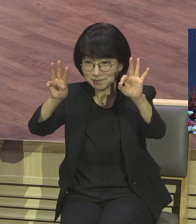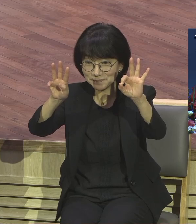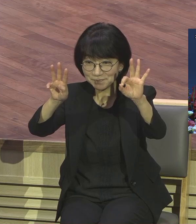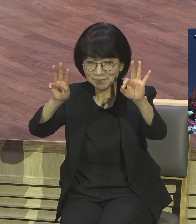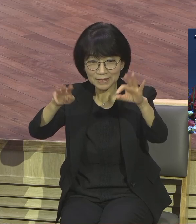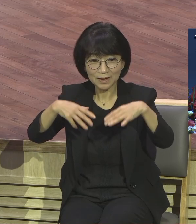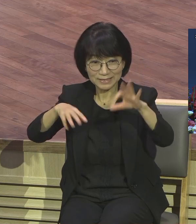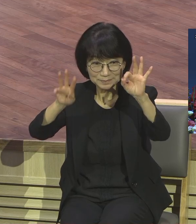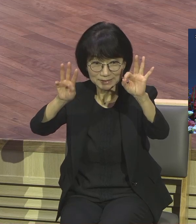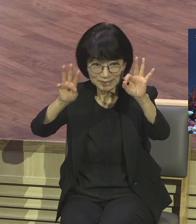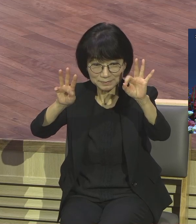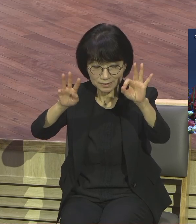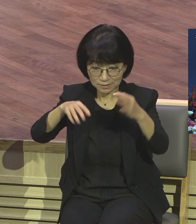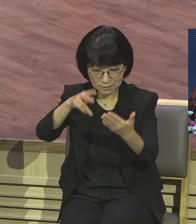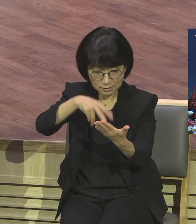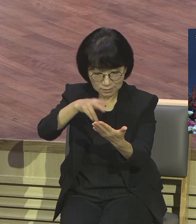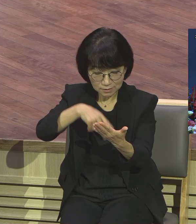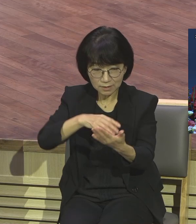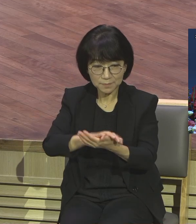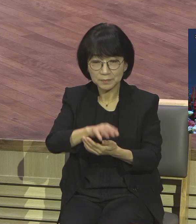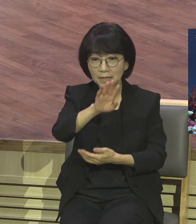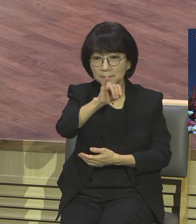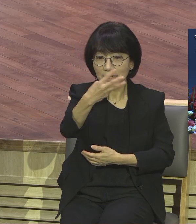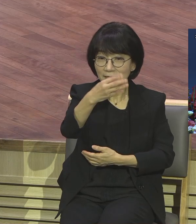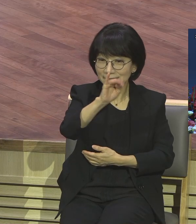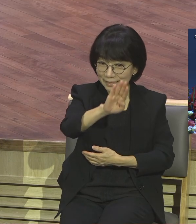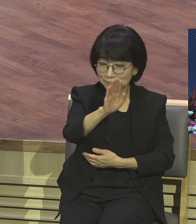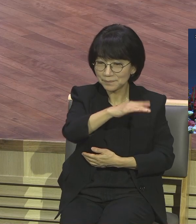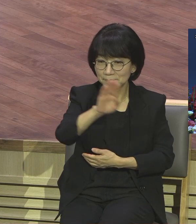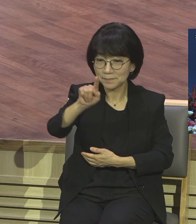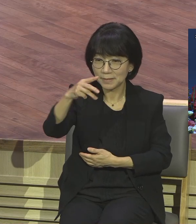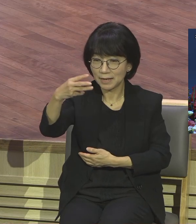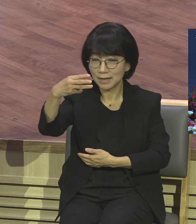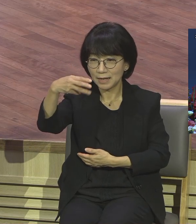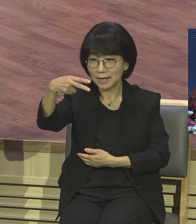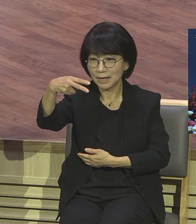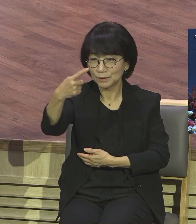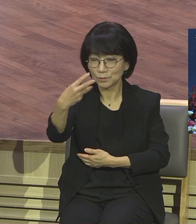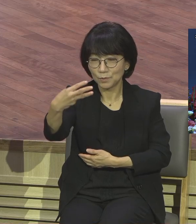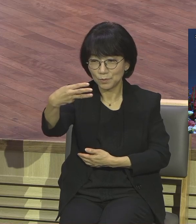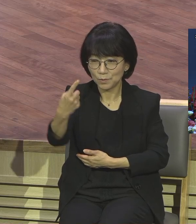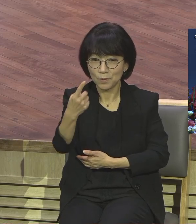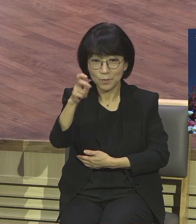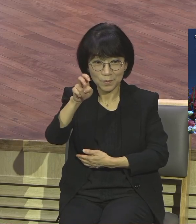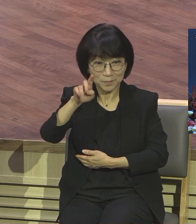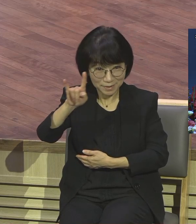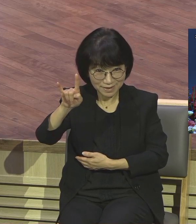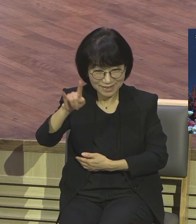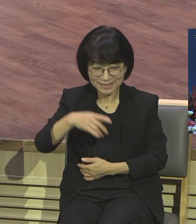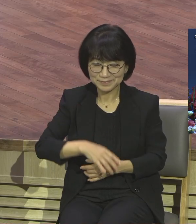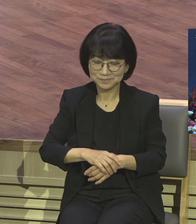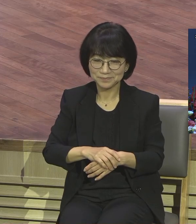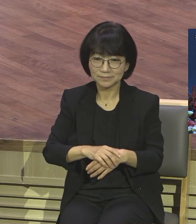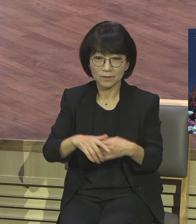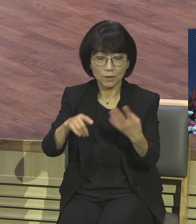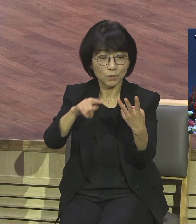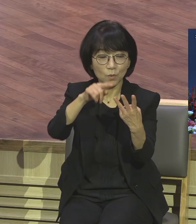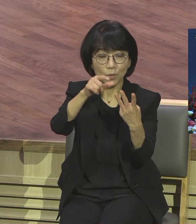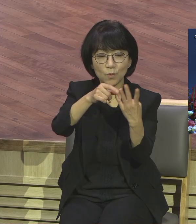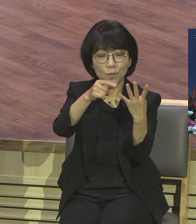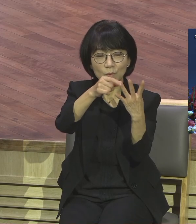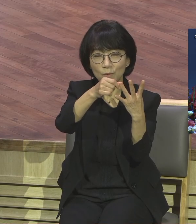표현이 등장합니다. 빌립과 바들로메, 도마와 세리마테 그랬지요.